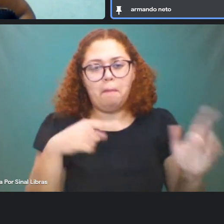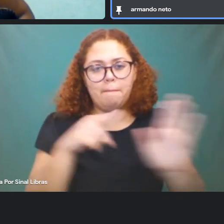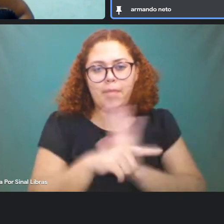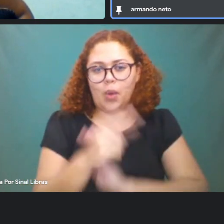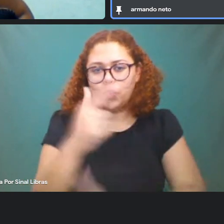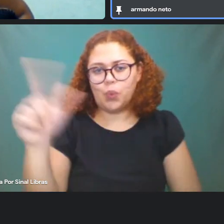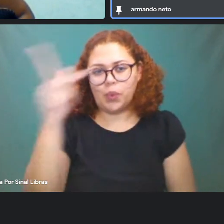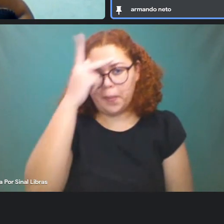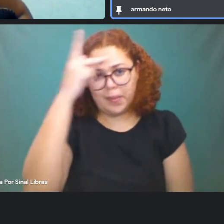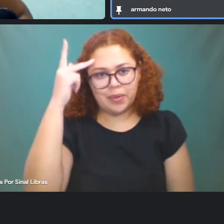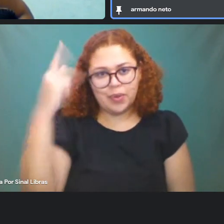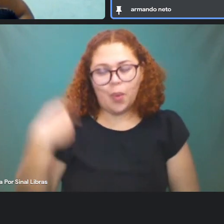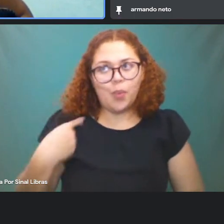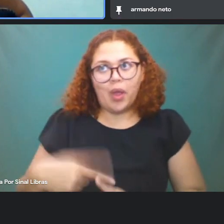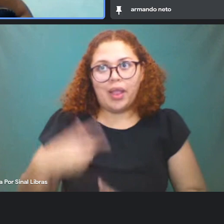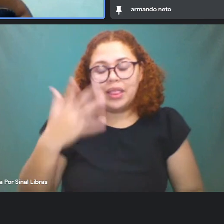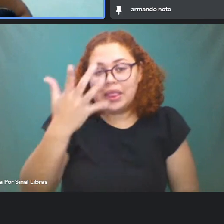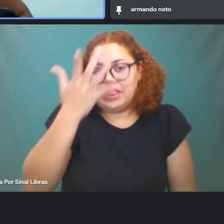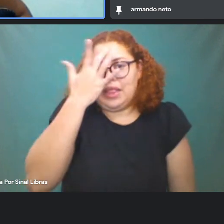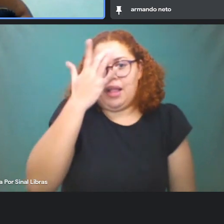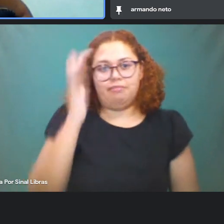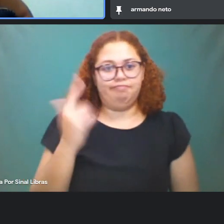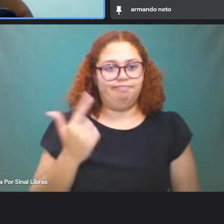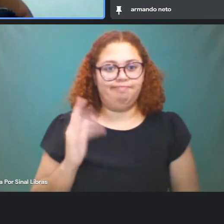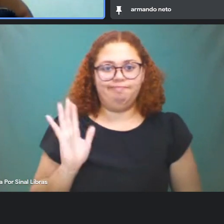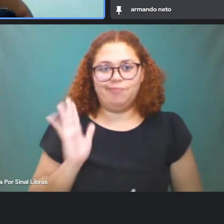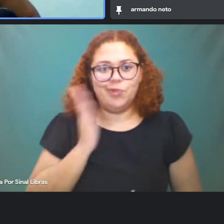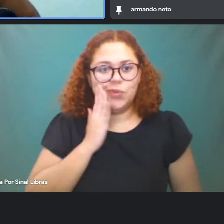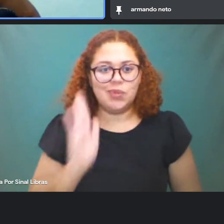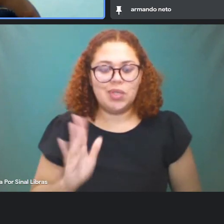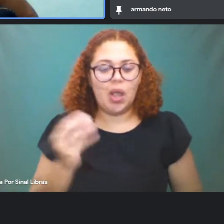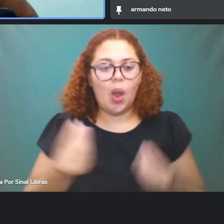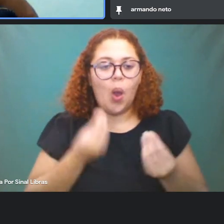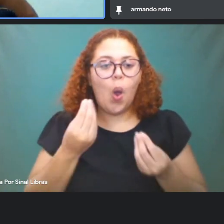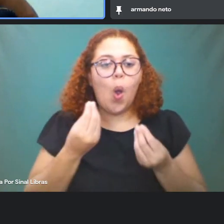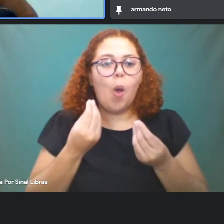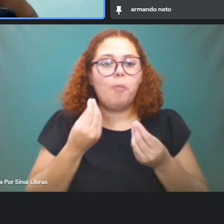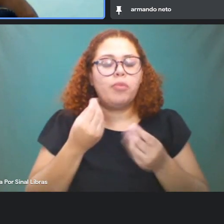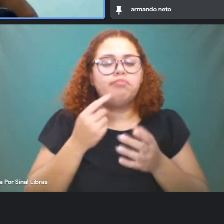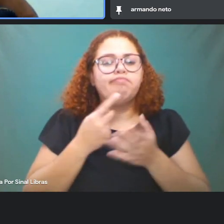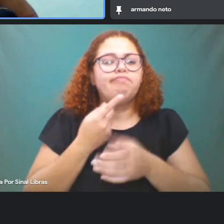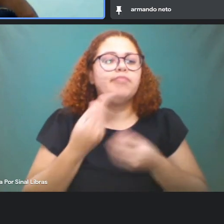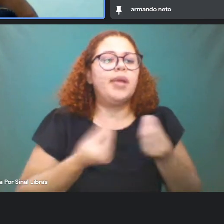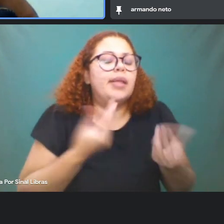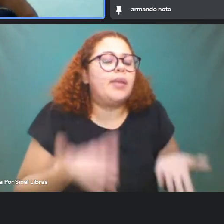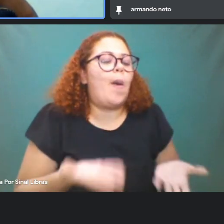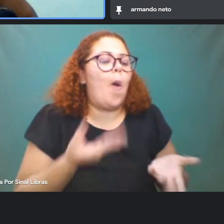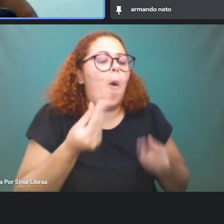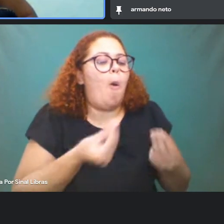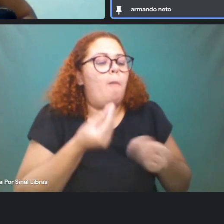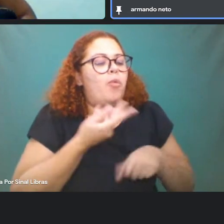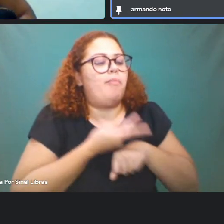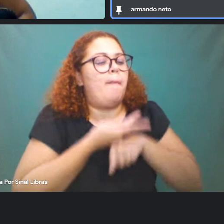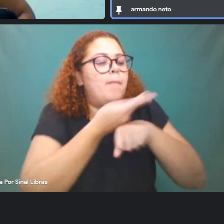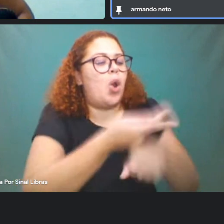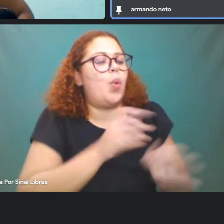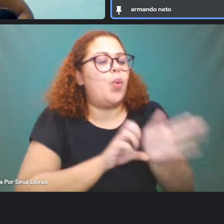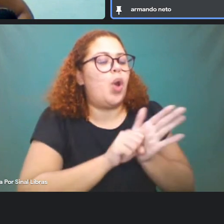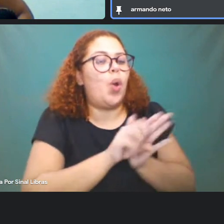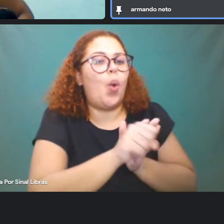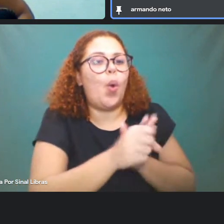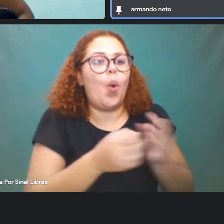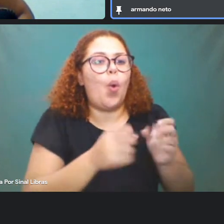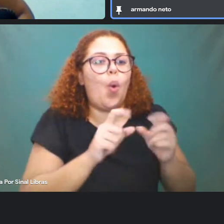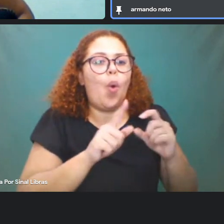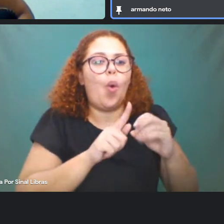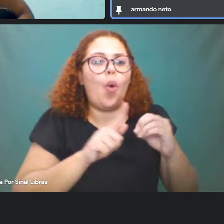qual, não. Mas então, aí, como é que a gente procura no Google? É centro de... Diz aí de novo, como é não, que é? Eu passo